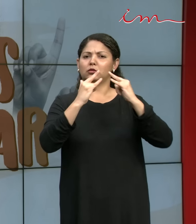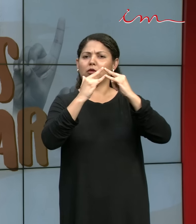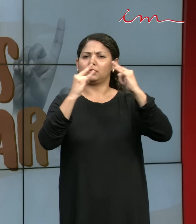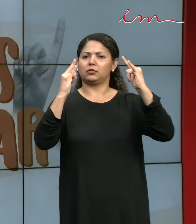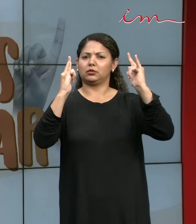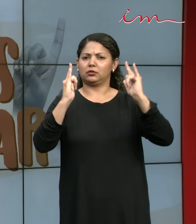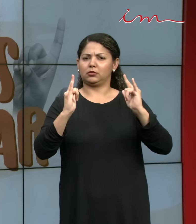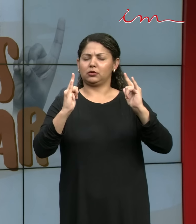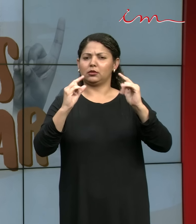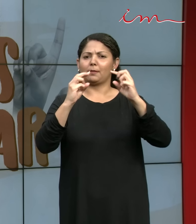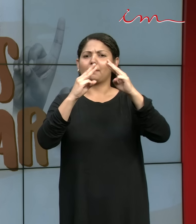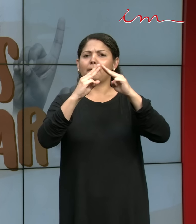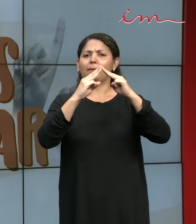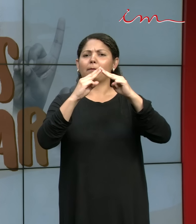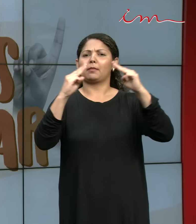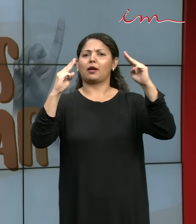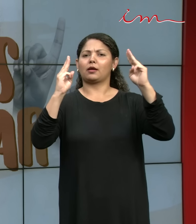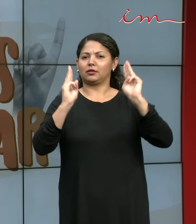acampamento.